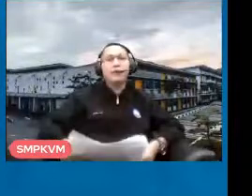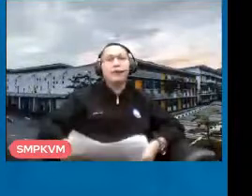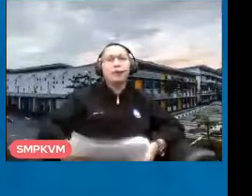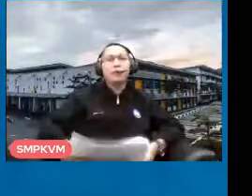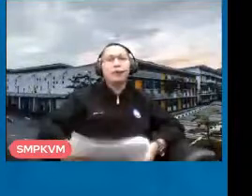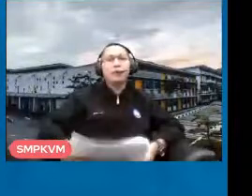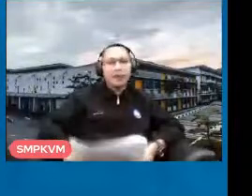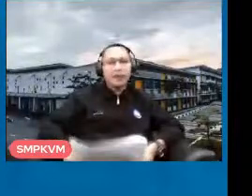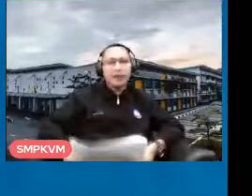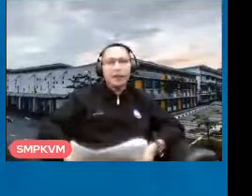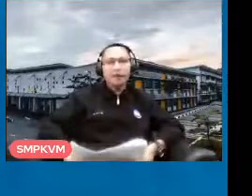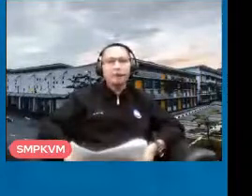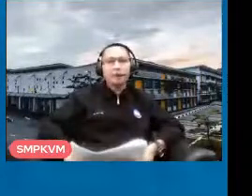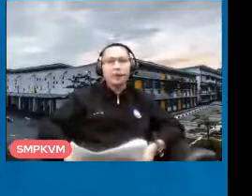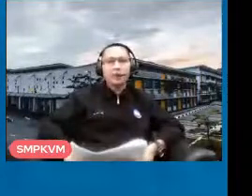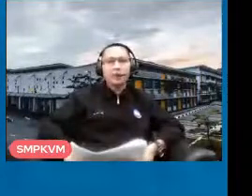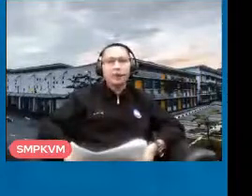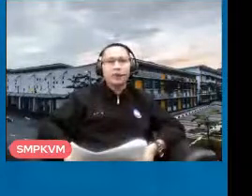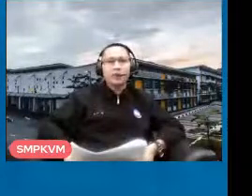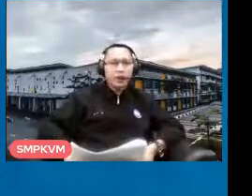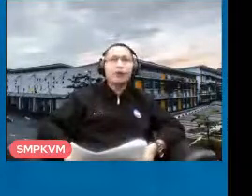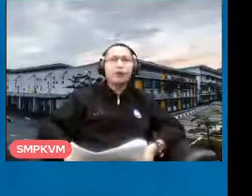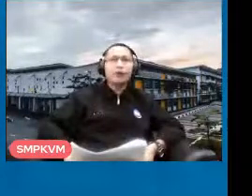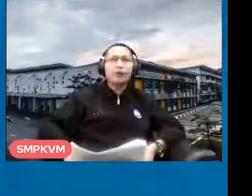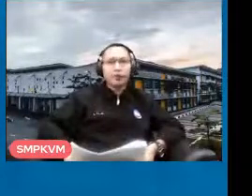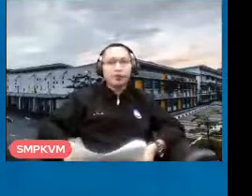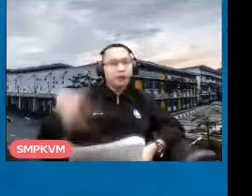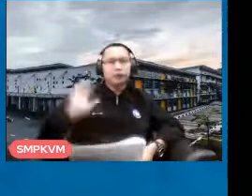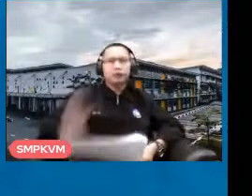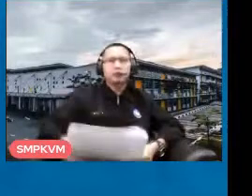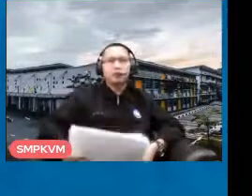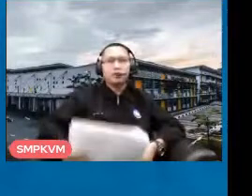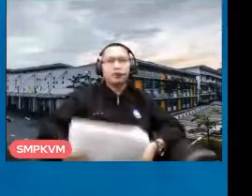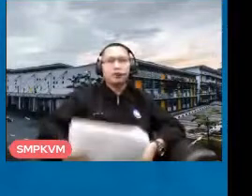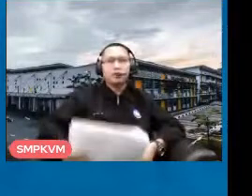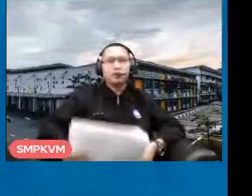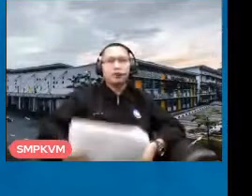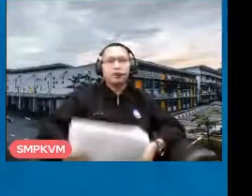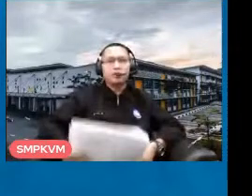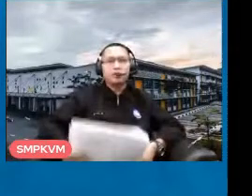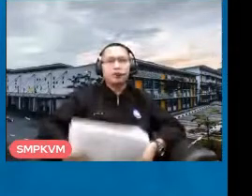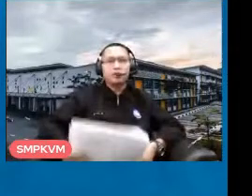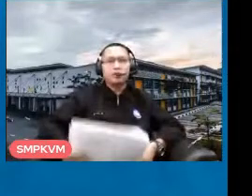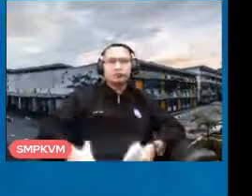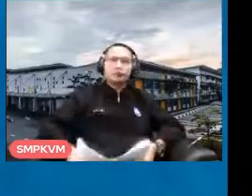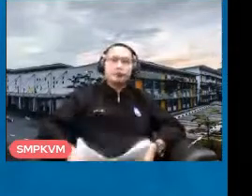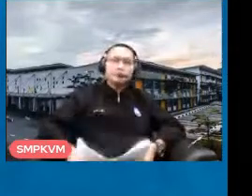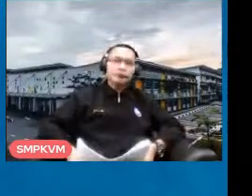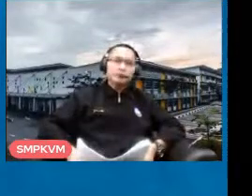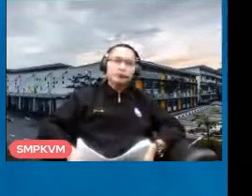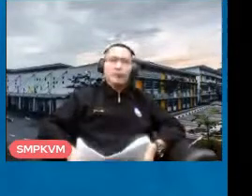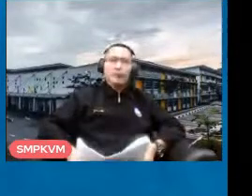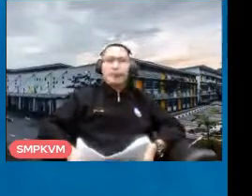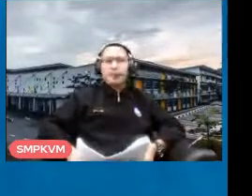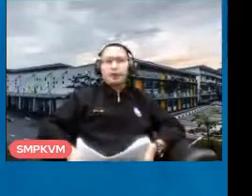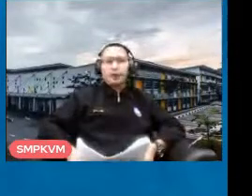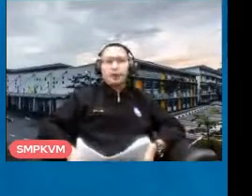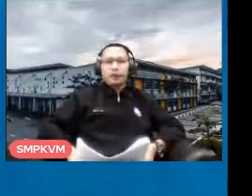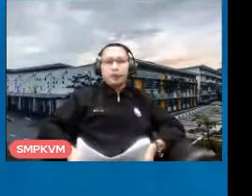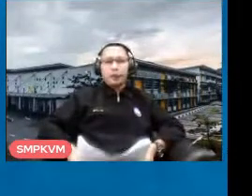layak kita subuh eh dia buat Z2 bukan bidang zeru Oke